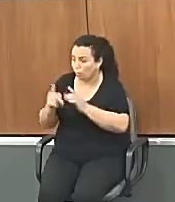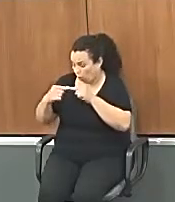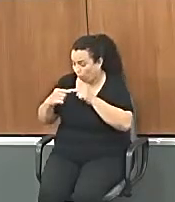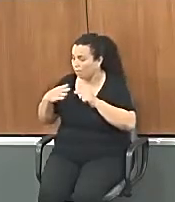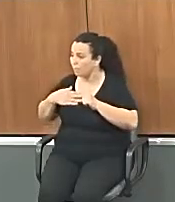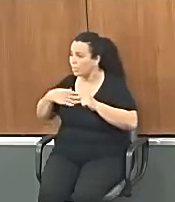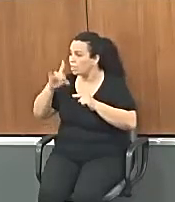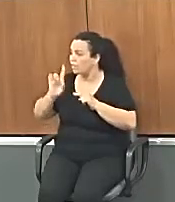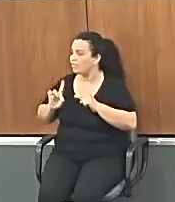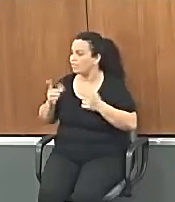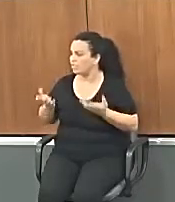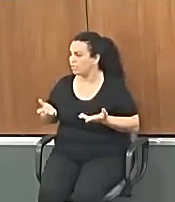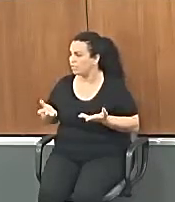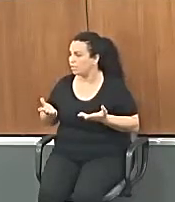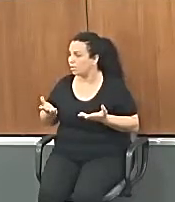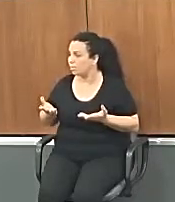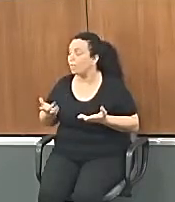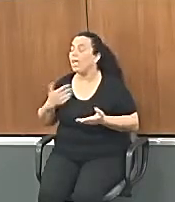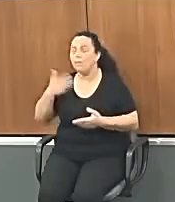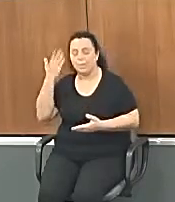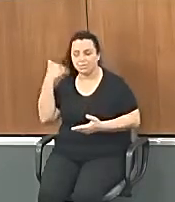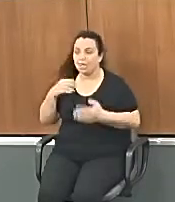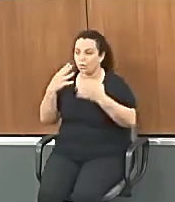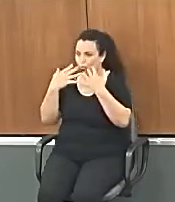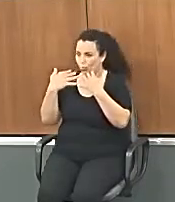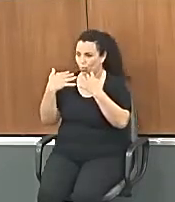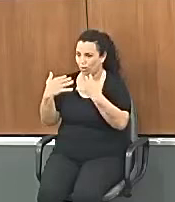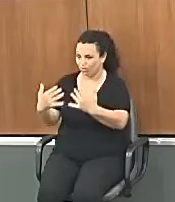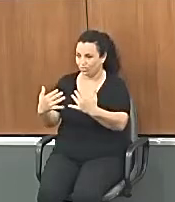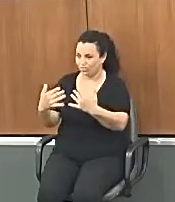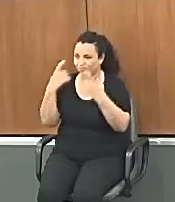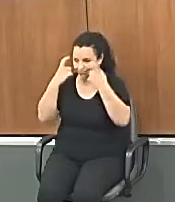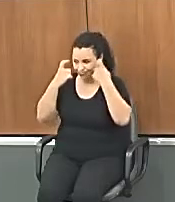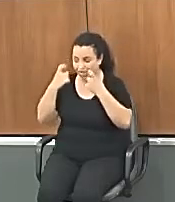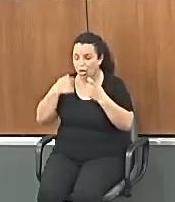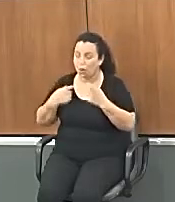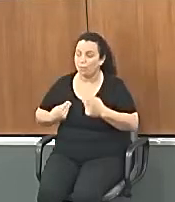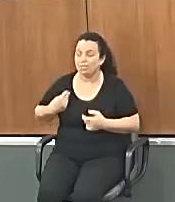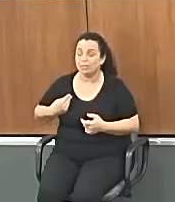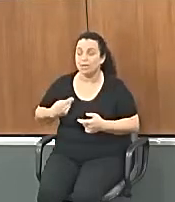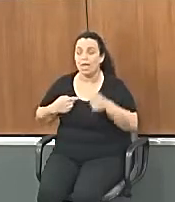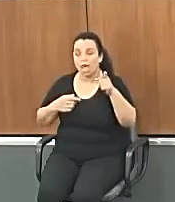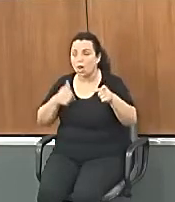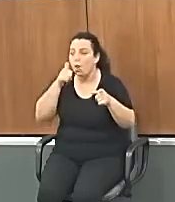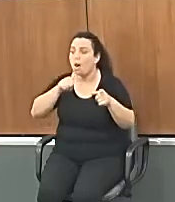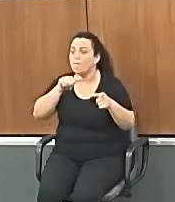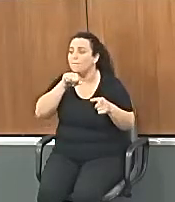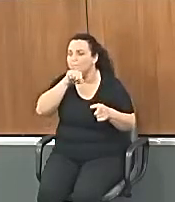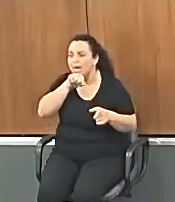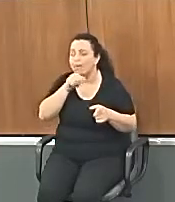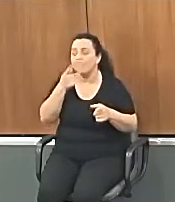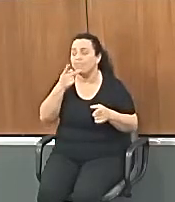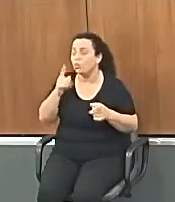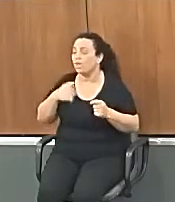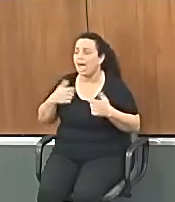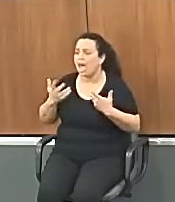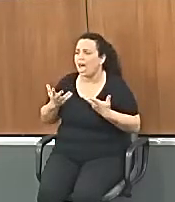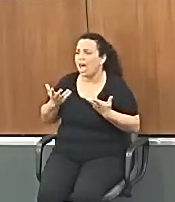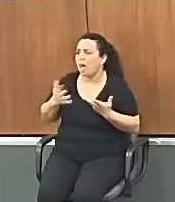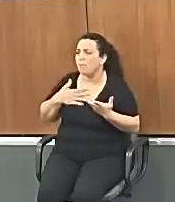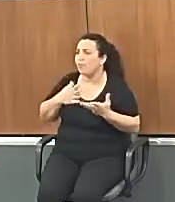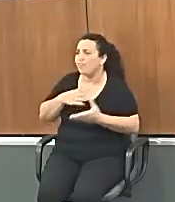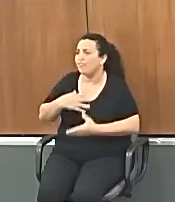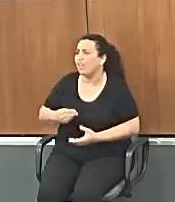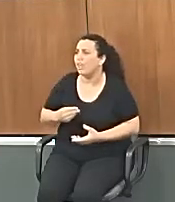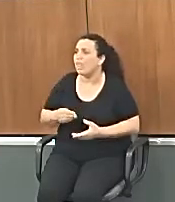eu participei de uma audiência pouco tempo da pessoa com deficiência e uma mãe ali questionou eu não quero meu filho sair da escola meu